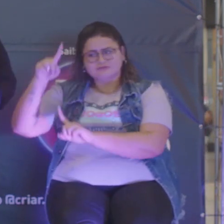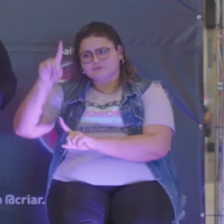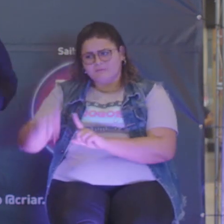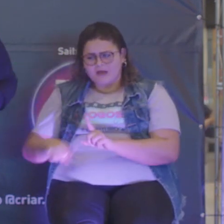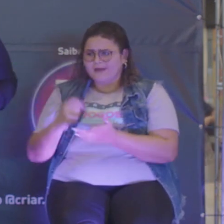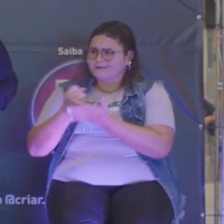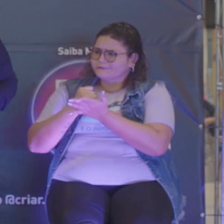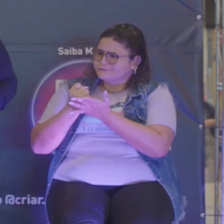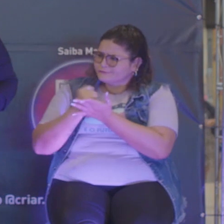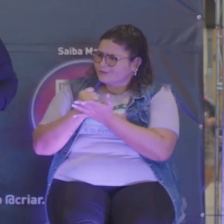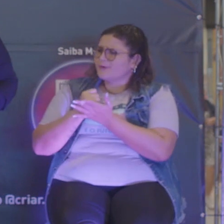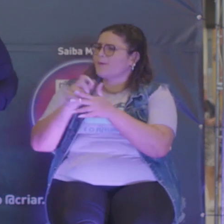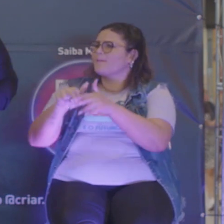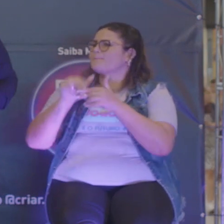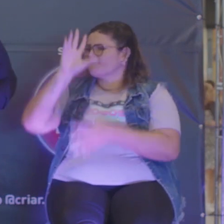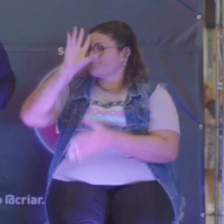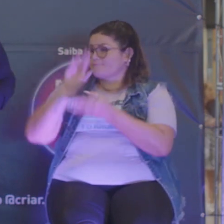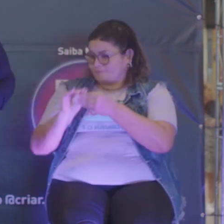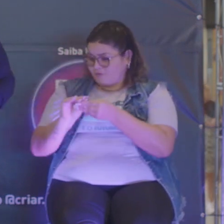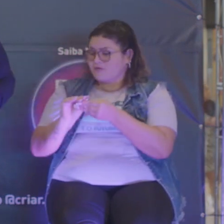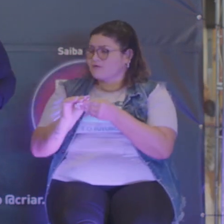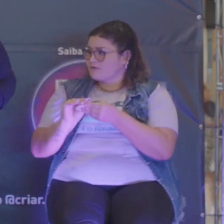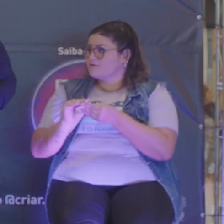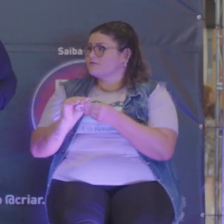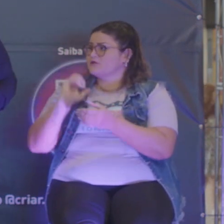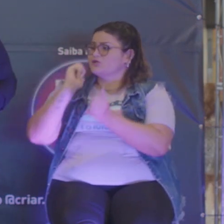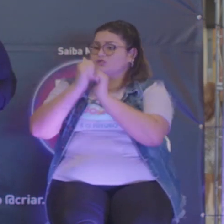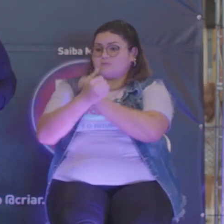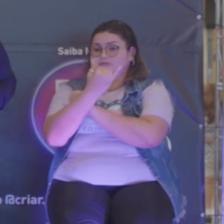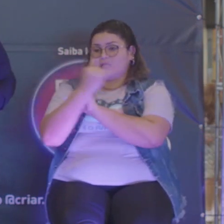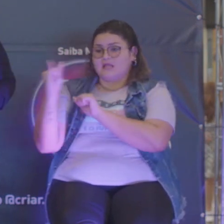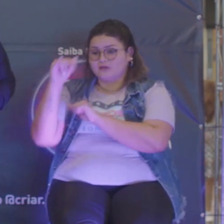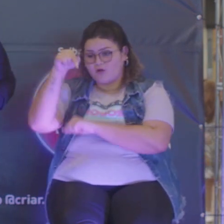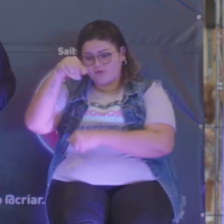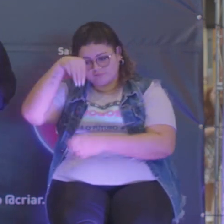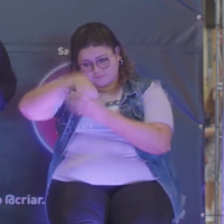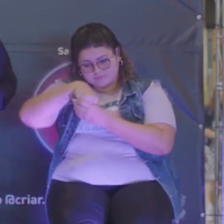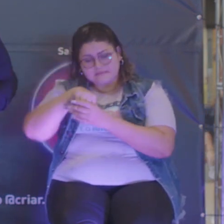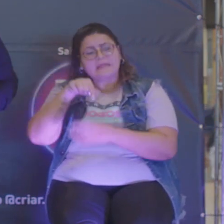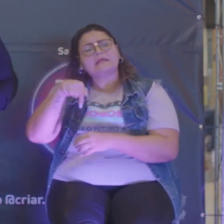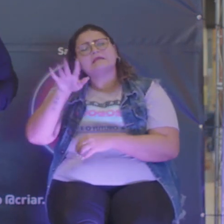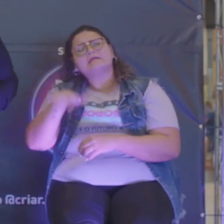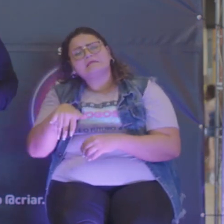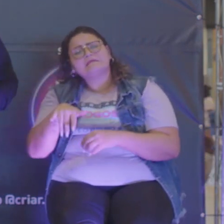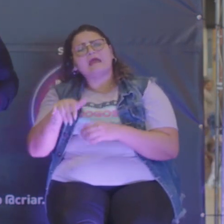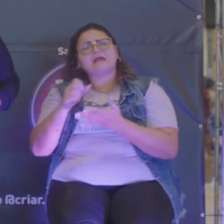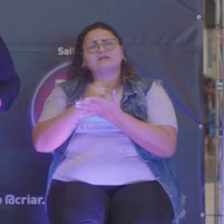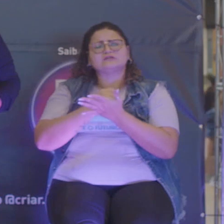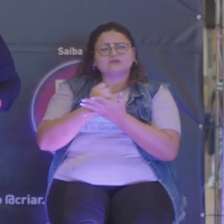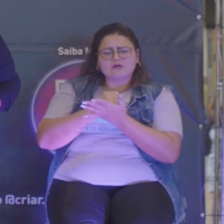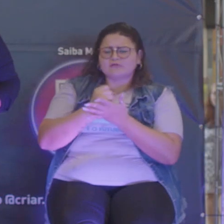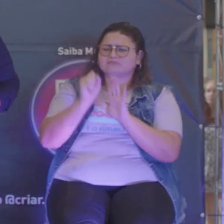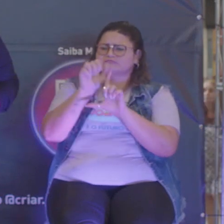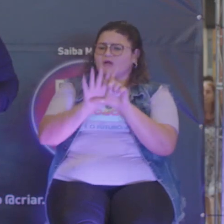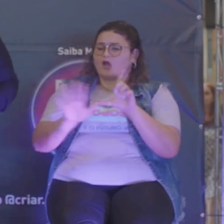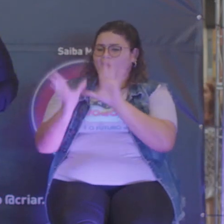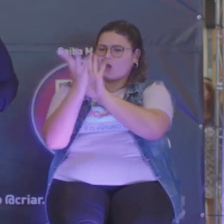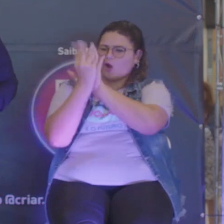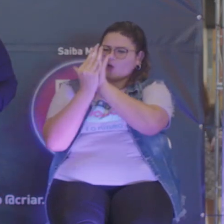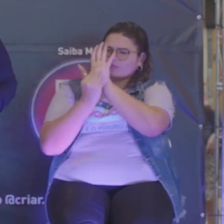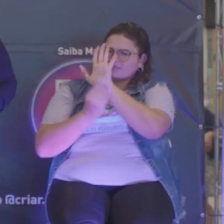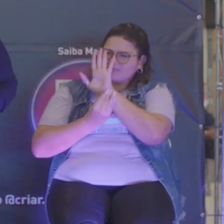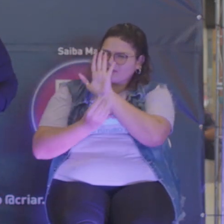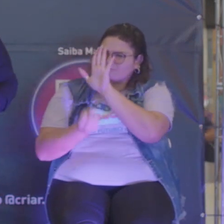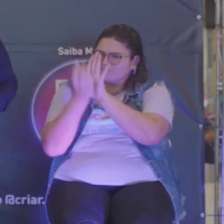feita por causa dos games. Então, isso falando do esporte eletrônico, falando de quem joga, de quem faz stream, de quem cria conteúdo, mas também da galera